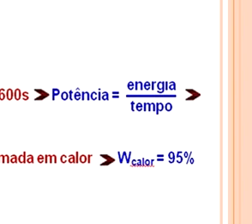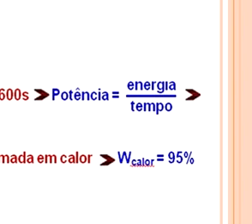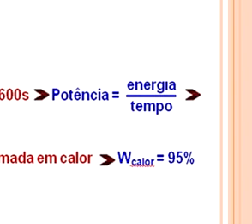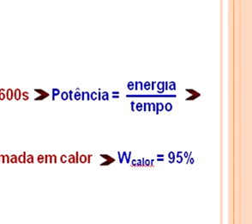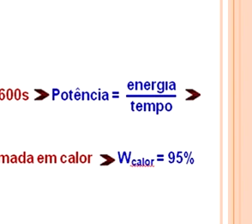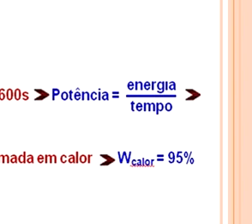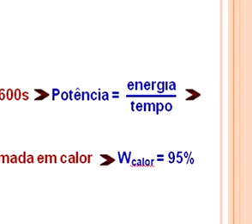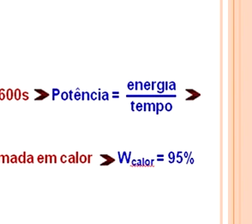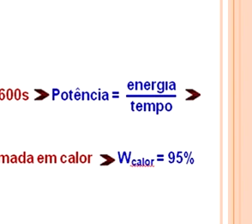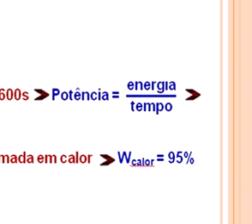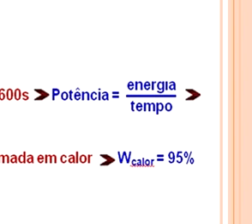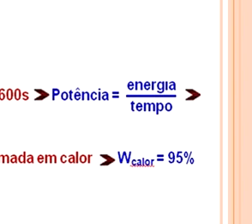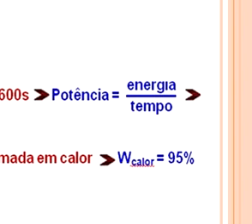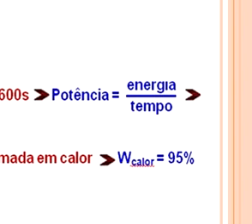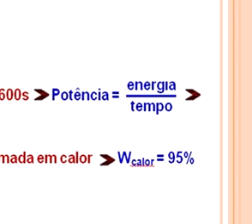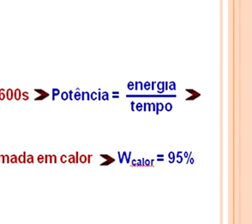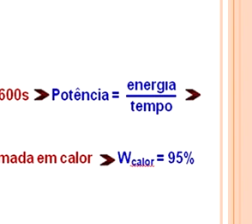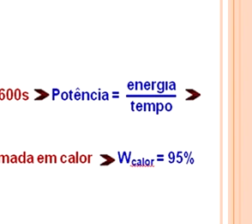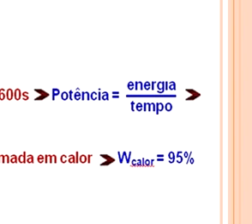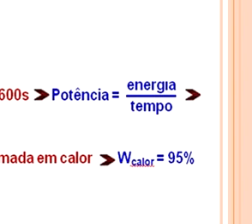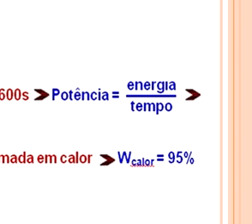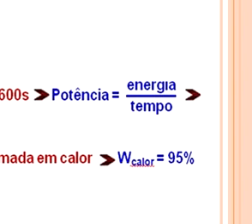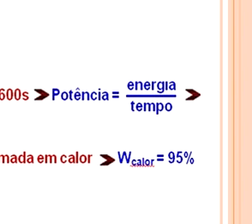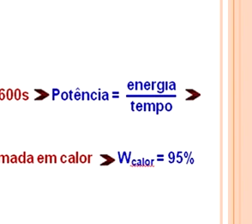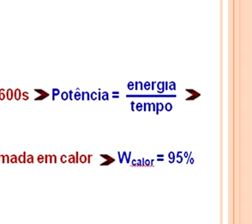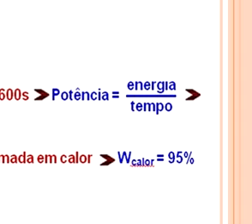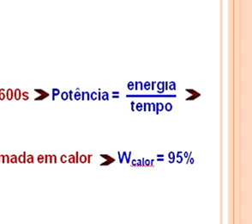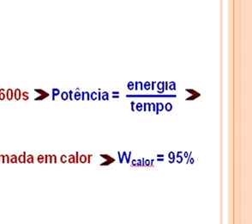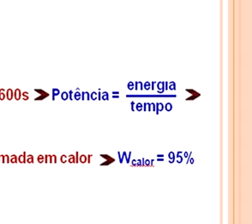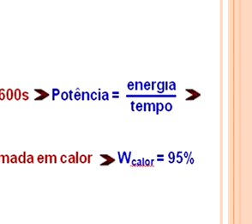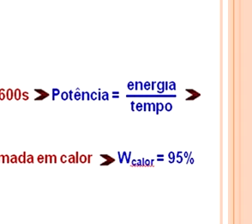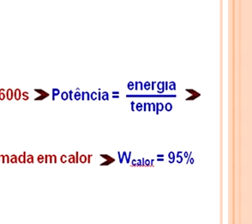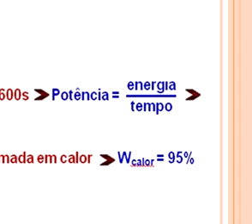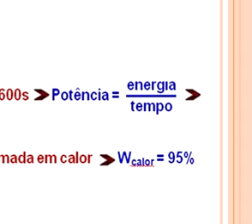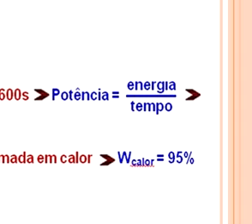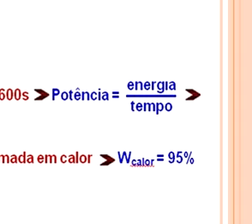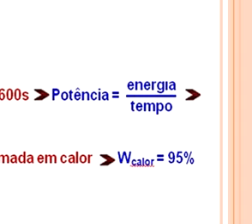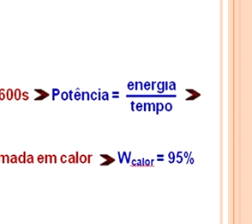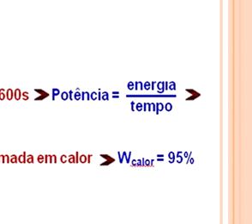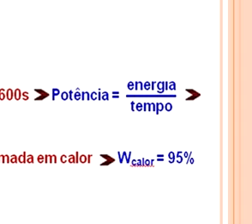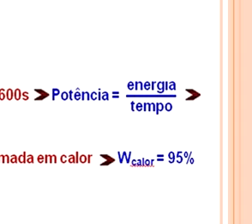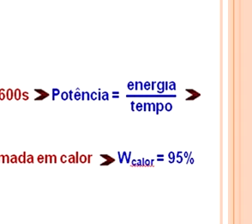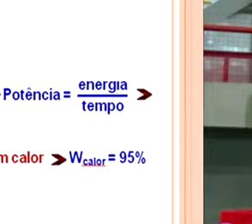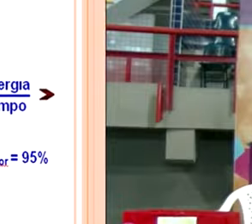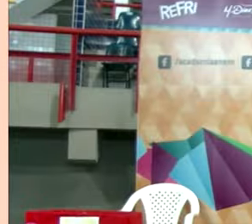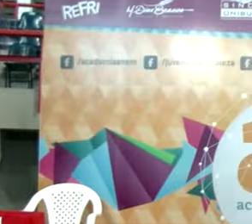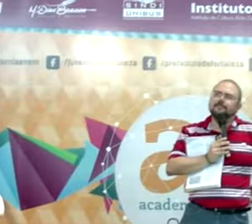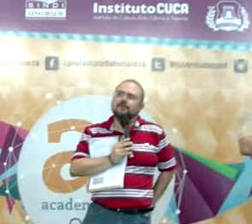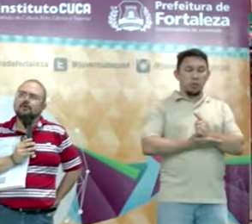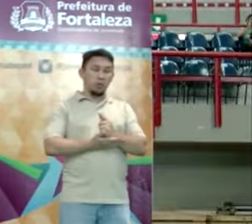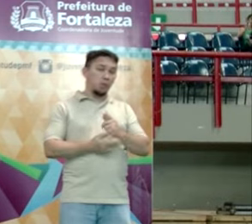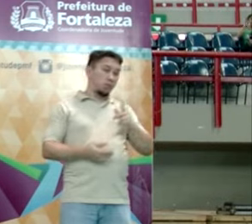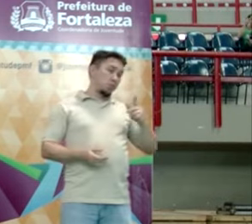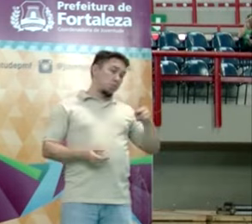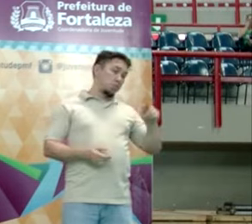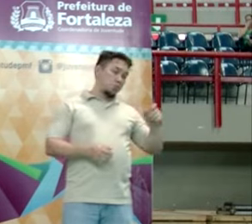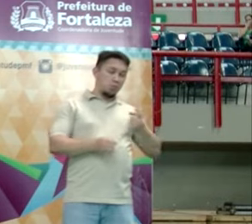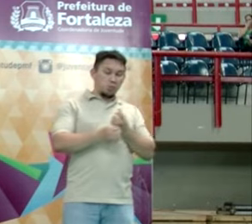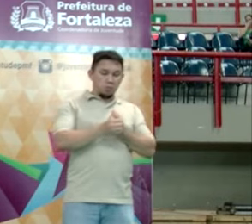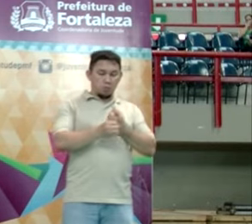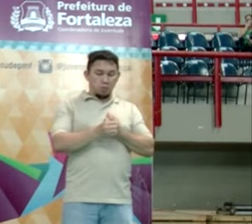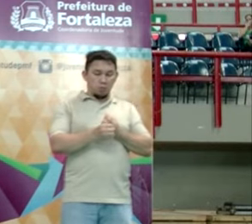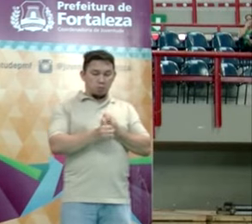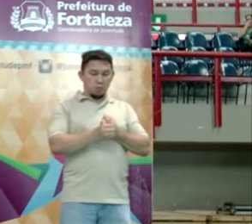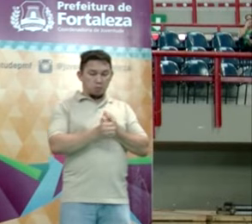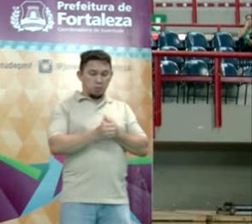216 mil joules ou quilo. Quando eu compro 1 quilo de castanha, 1 quilo